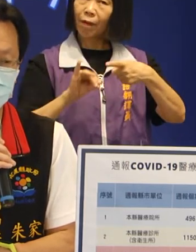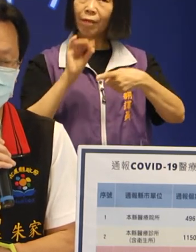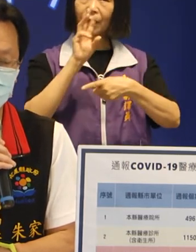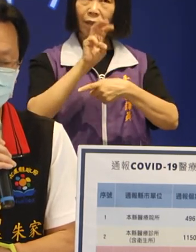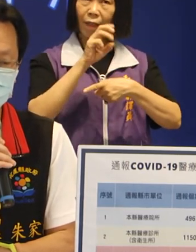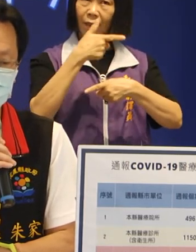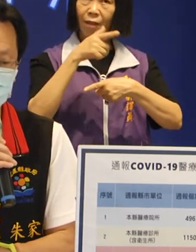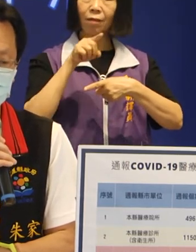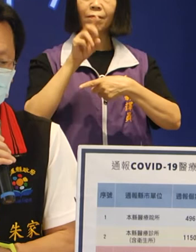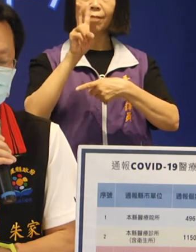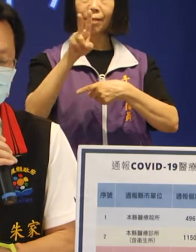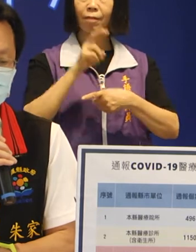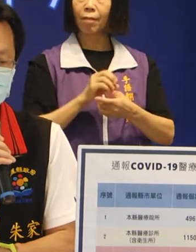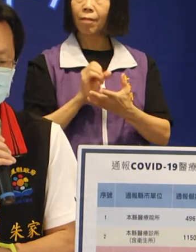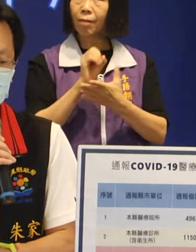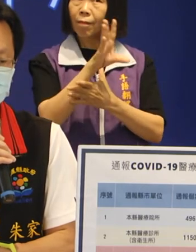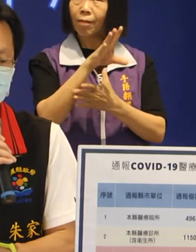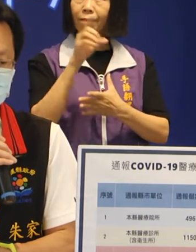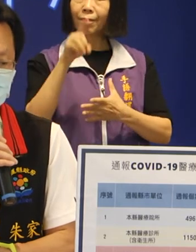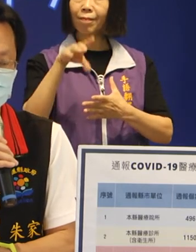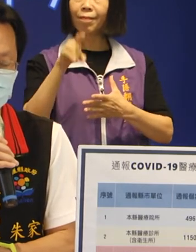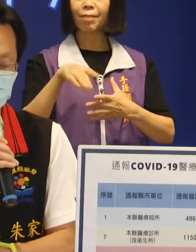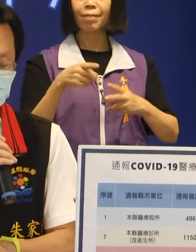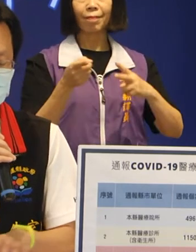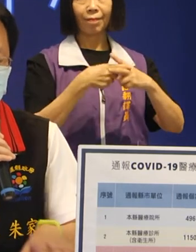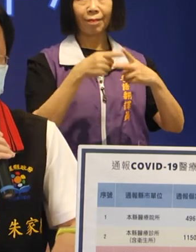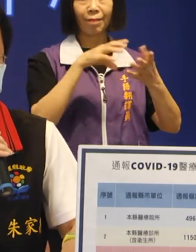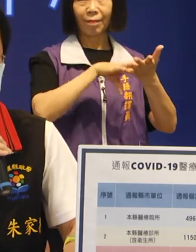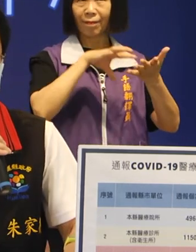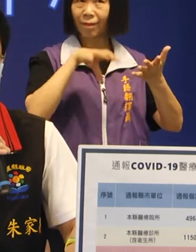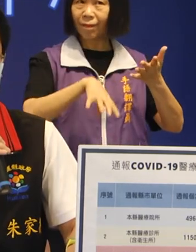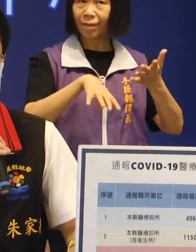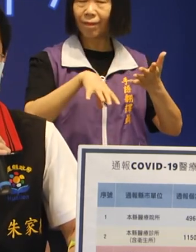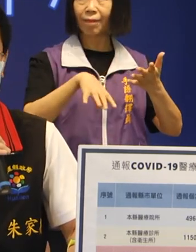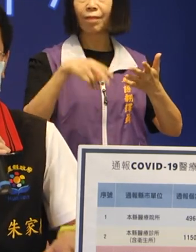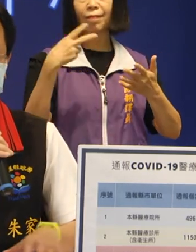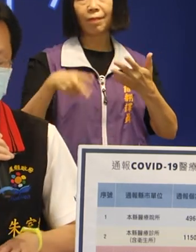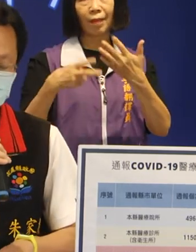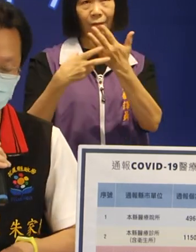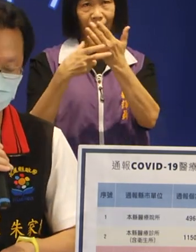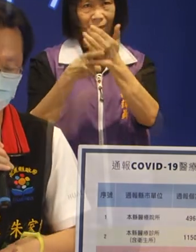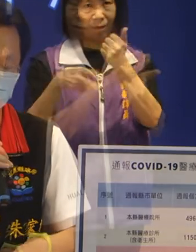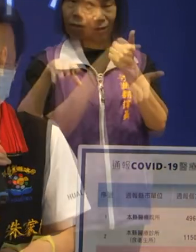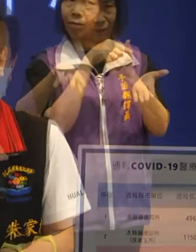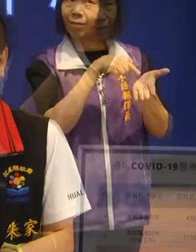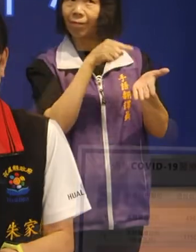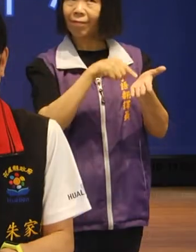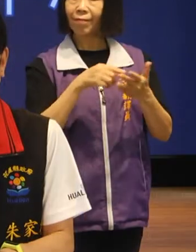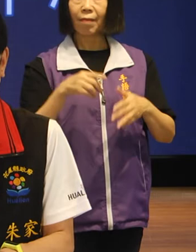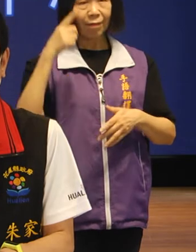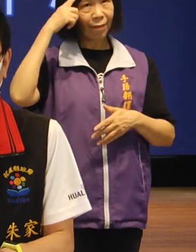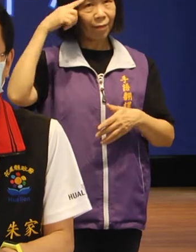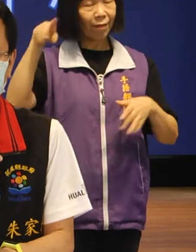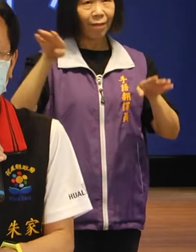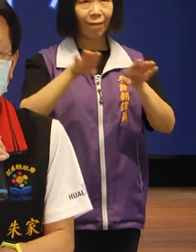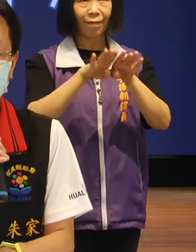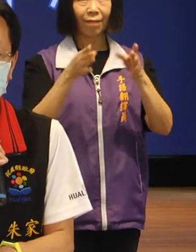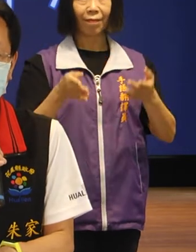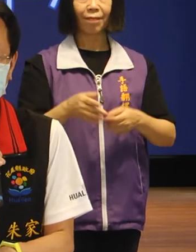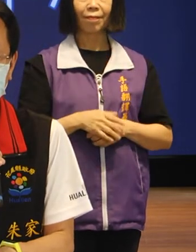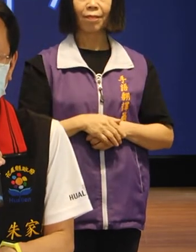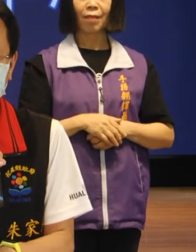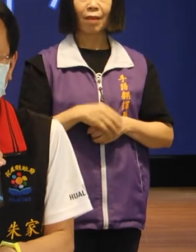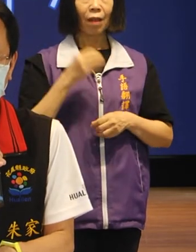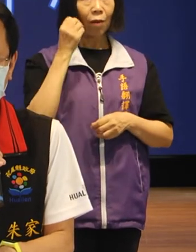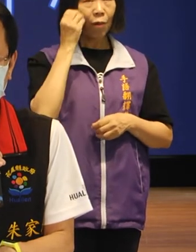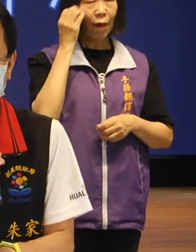案，它通报地点呢就是在我们的这个卫生所或是我们的诊所端。那从明天开始那我们的